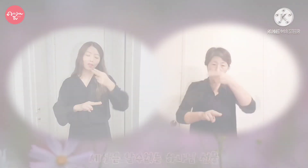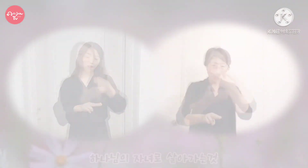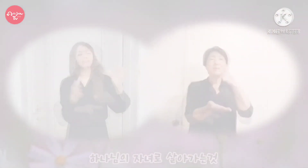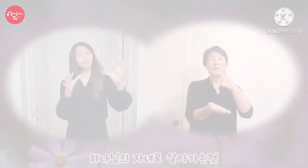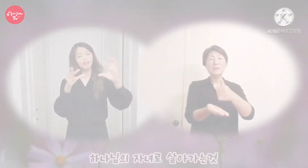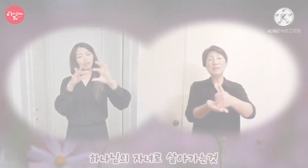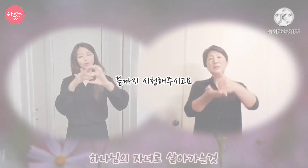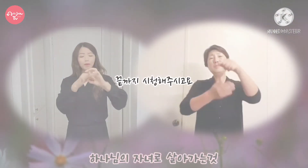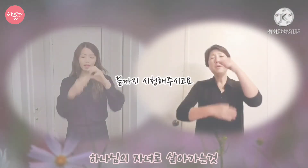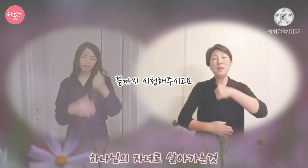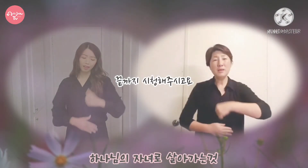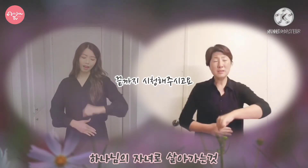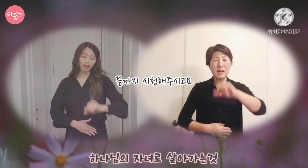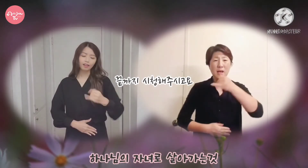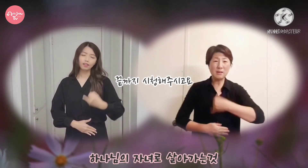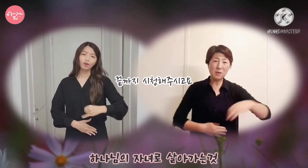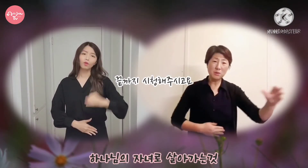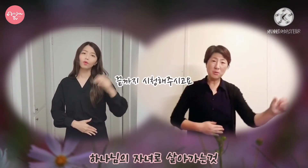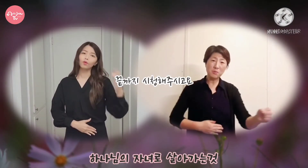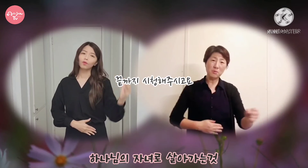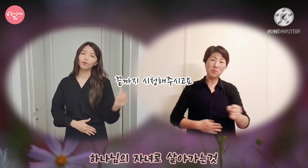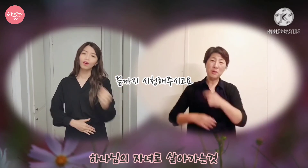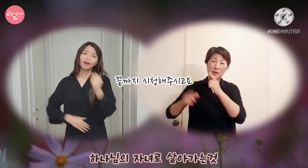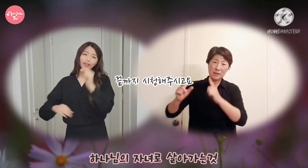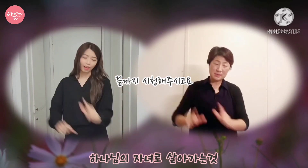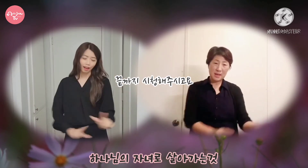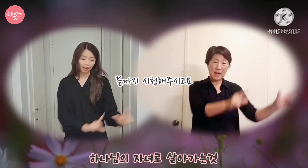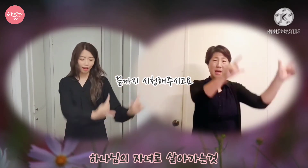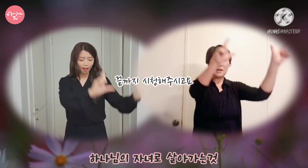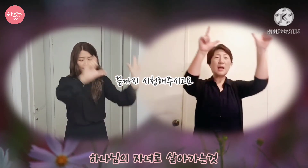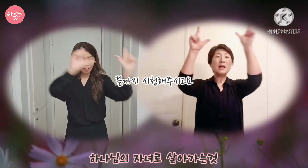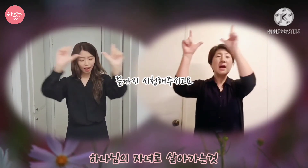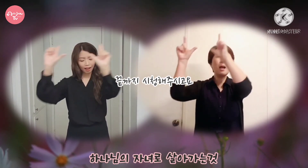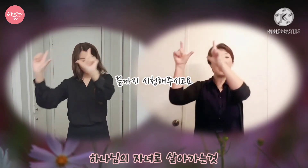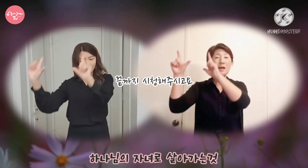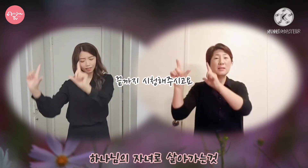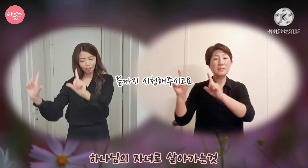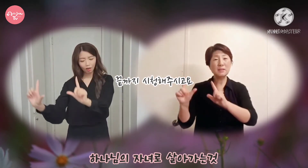그러면 끝까지 시청해주신 것 너무너무 감사드리고요.